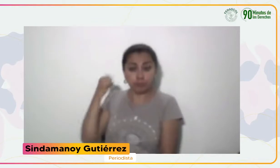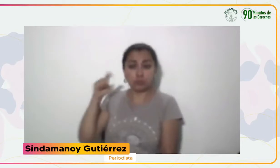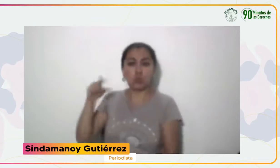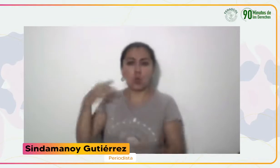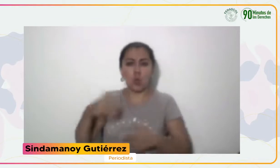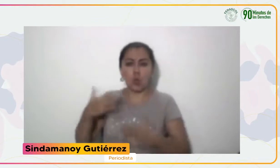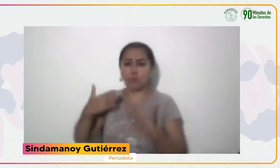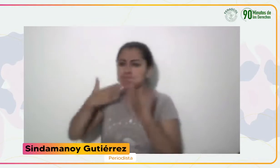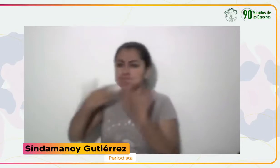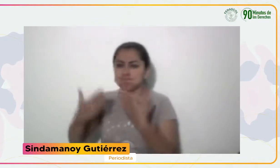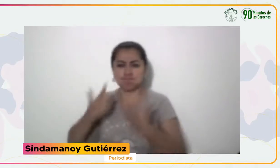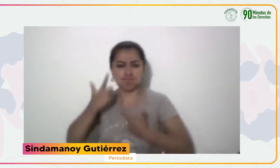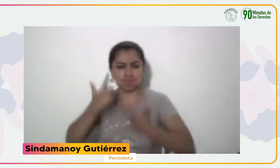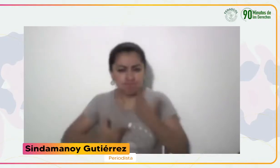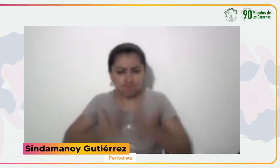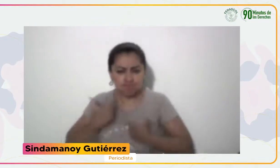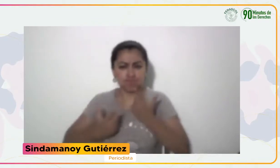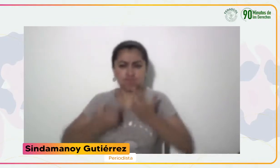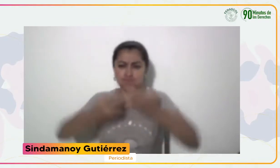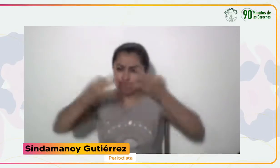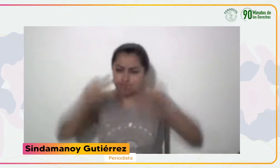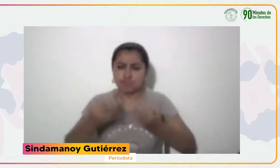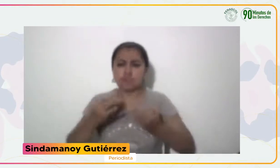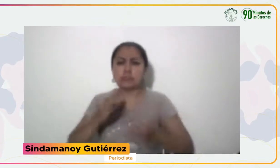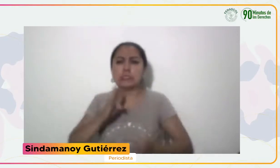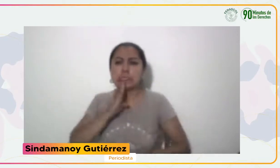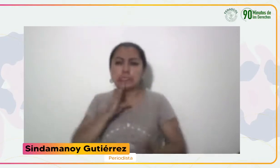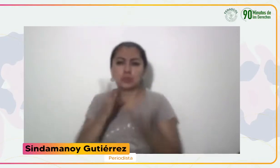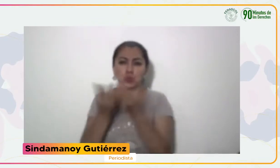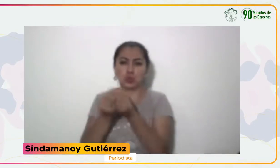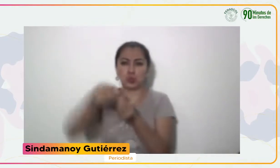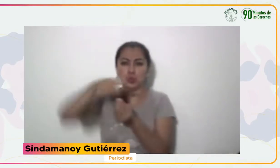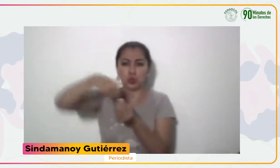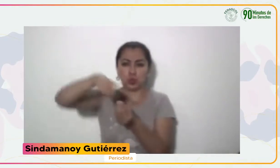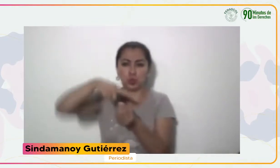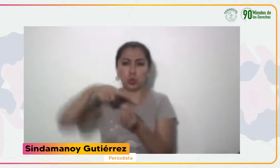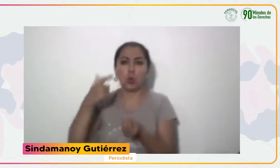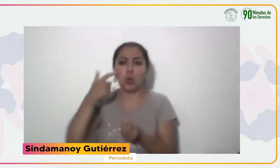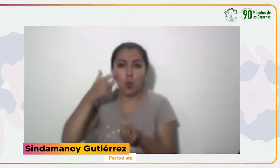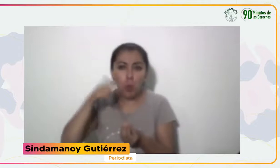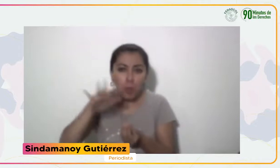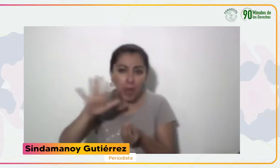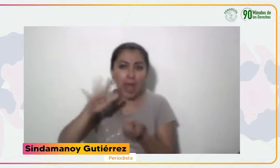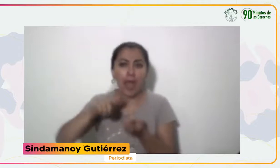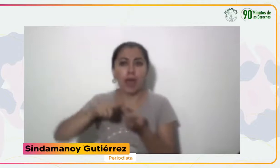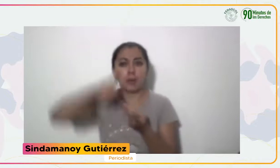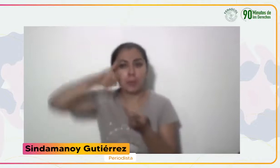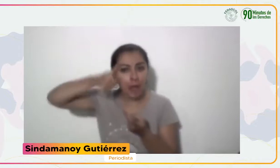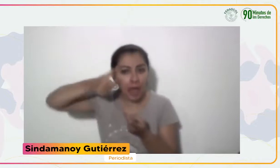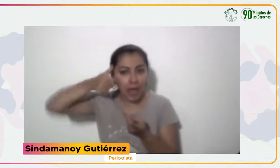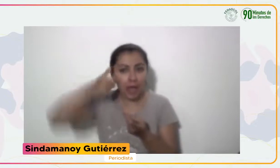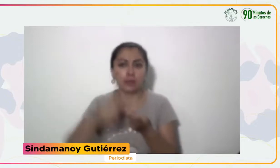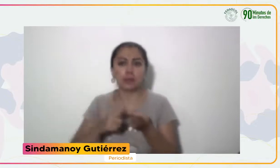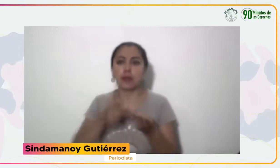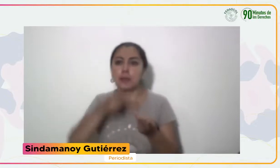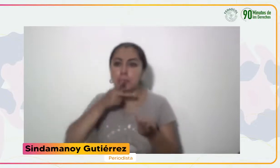ejemplo, hace un tiempo, pues antes, nosotros vemos que sí, había una lucha, diferentes grupos, los